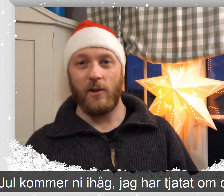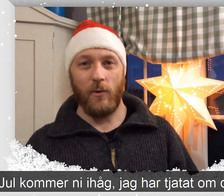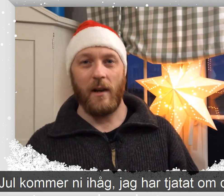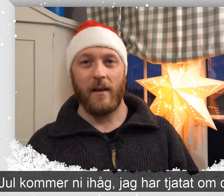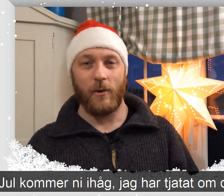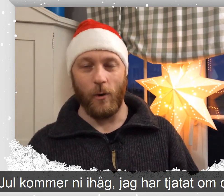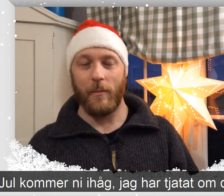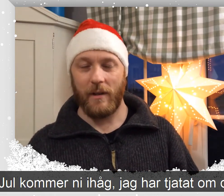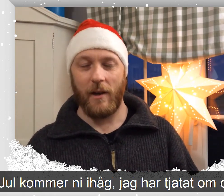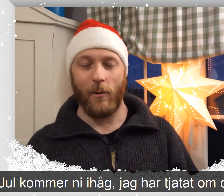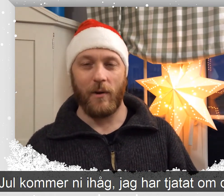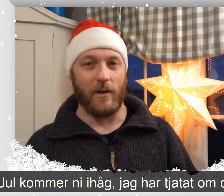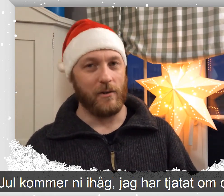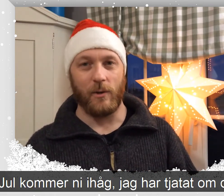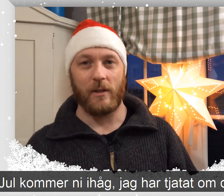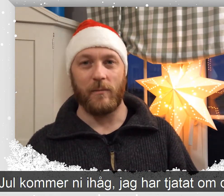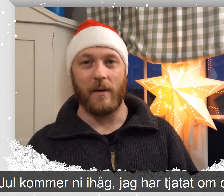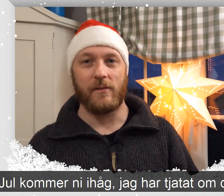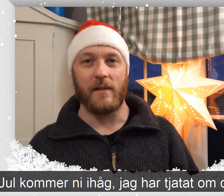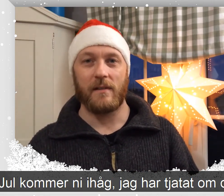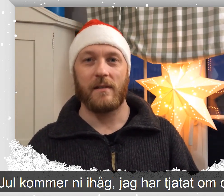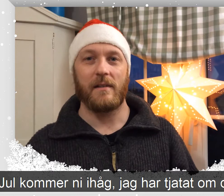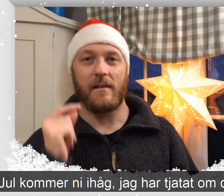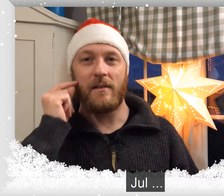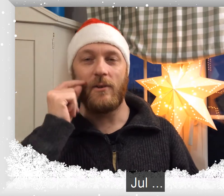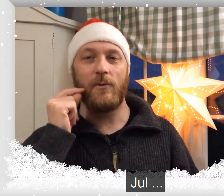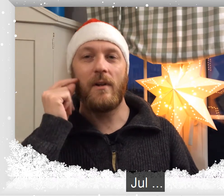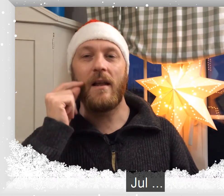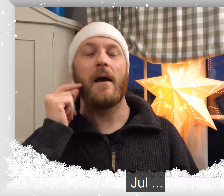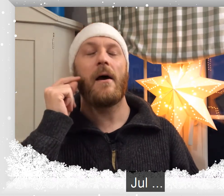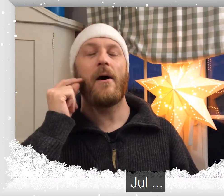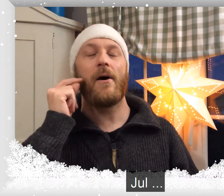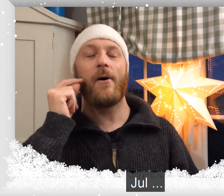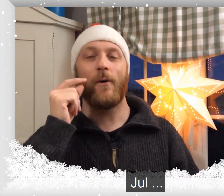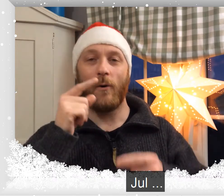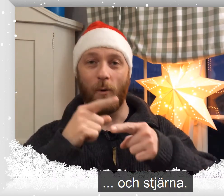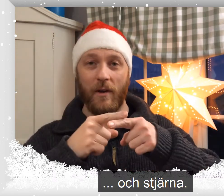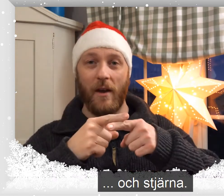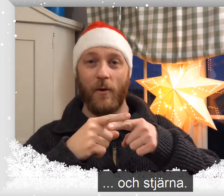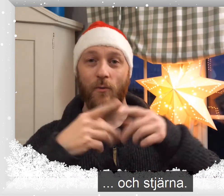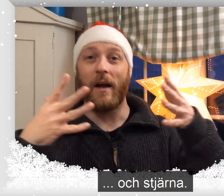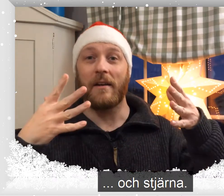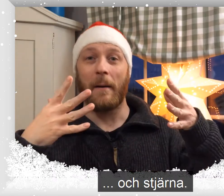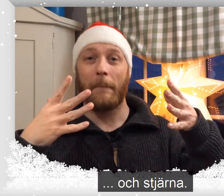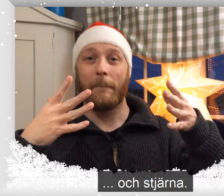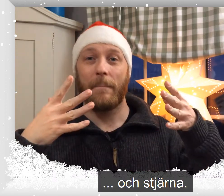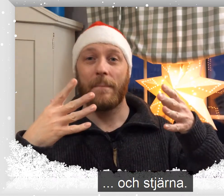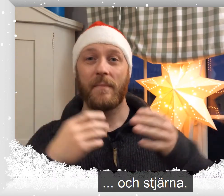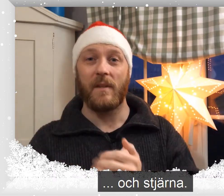Jul, kommer ni ihåg? Jag har tjatat om det massvis. Jul och stjärna. Det blir